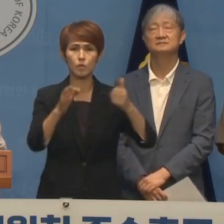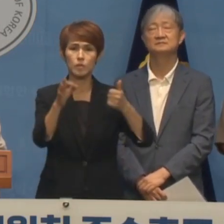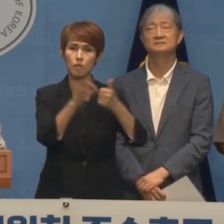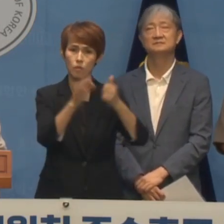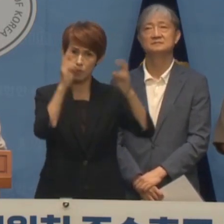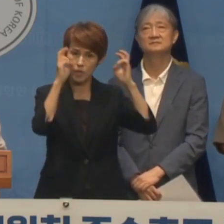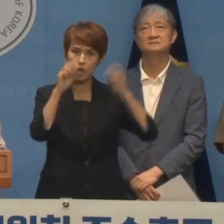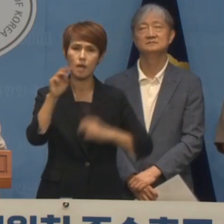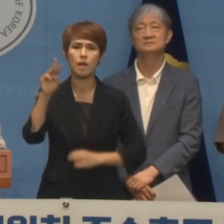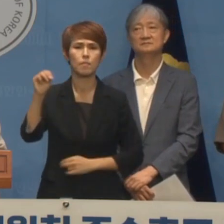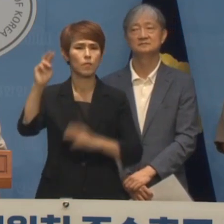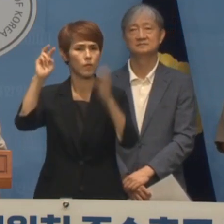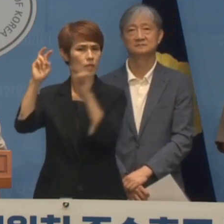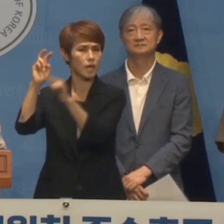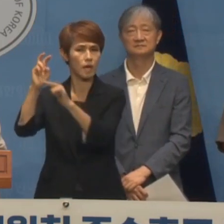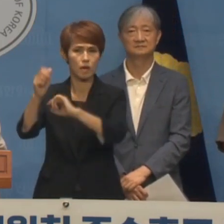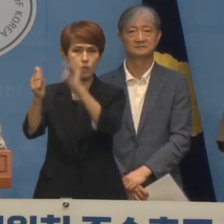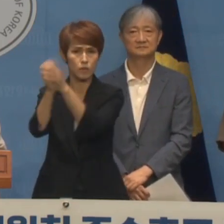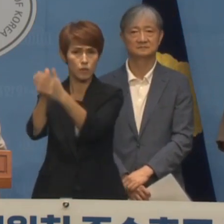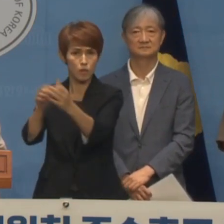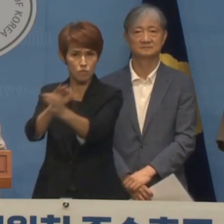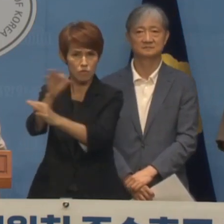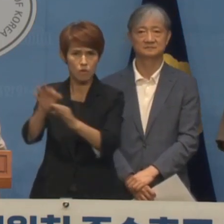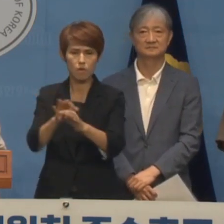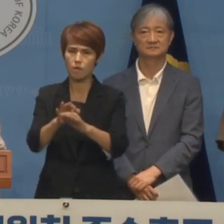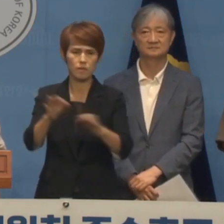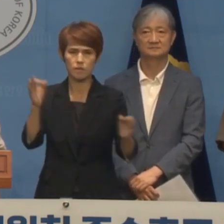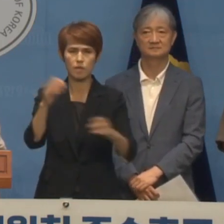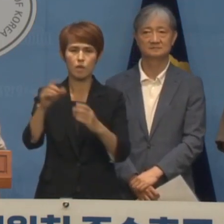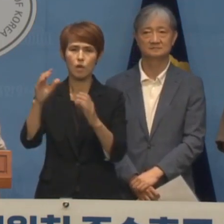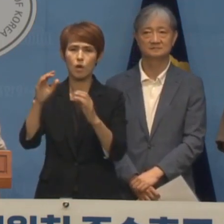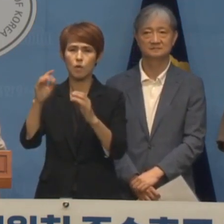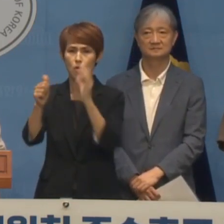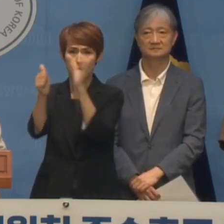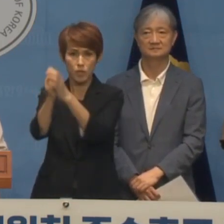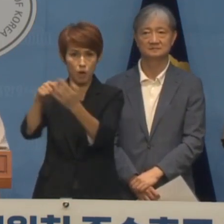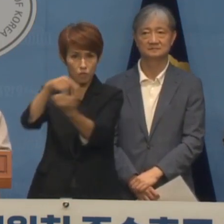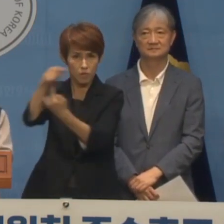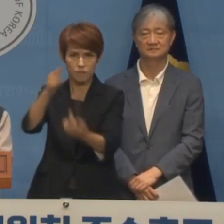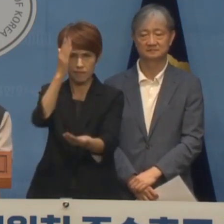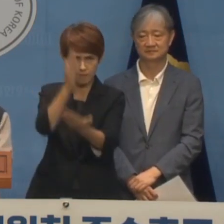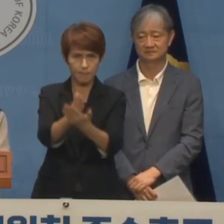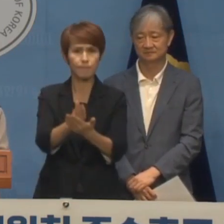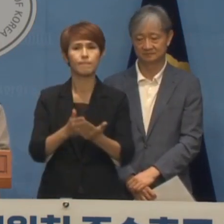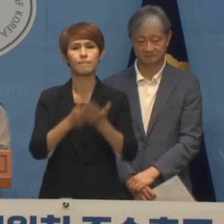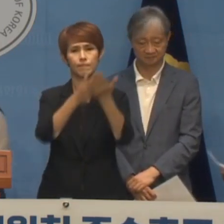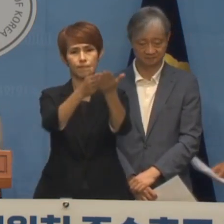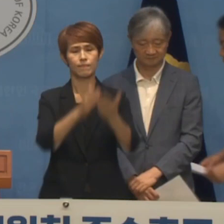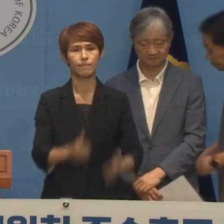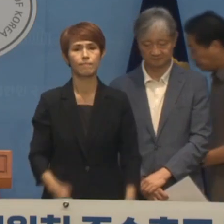MBK 파트너스의 위탁 운영을 백지화할 것을 강력히 촉구합니다. 이상입니다.